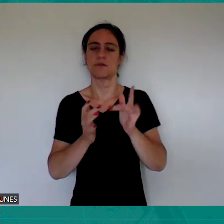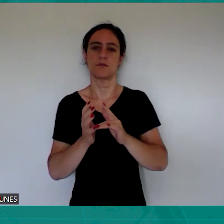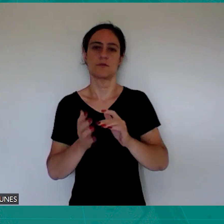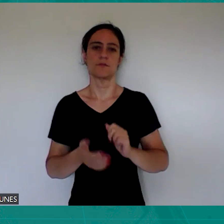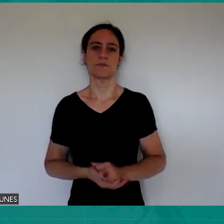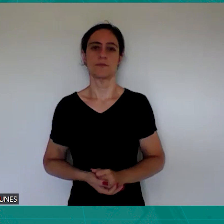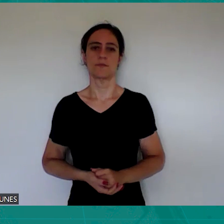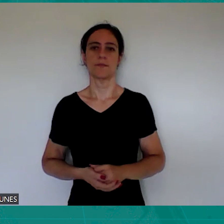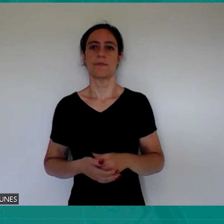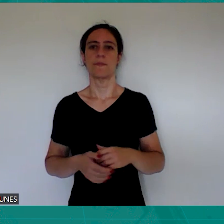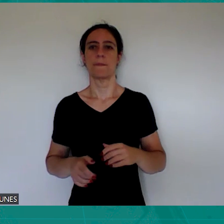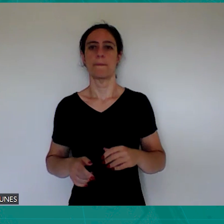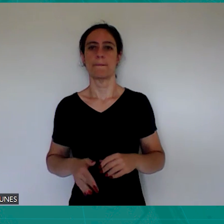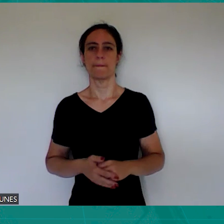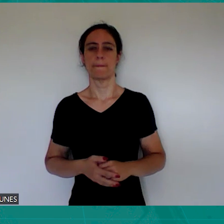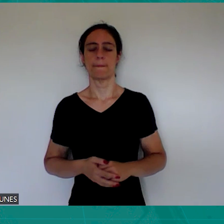irmão,